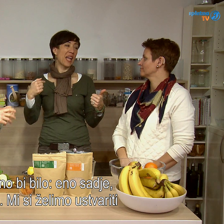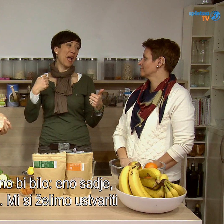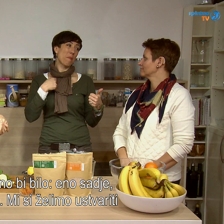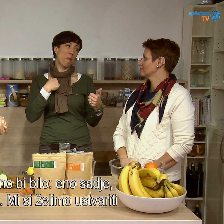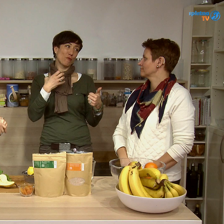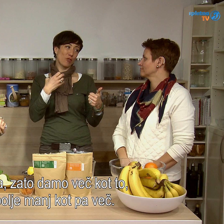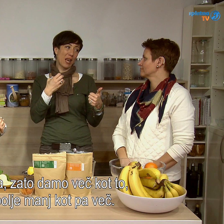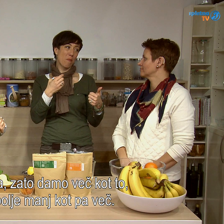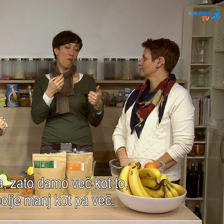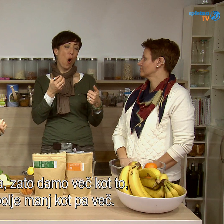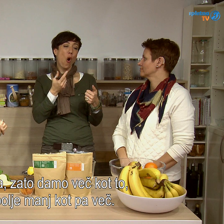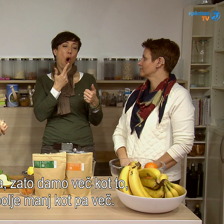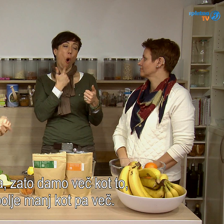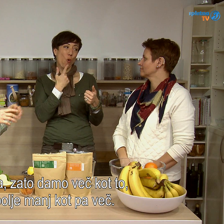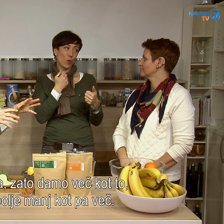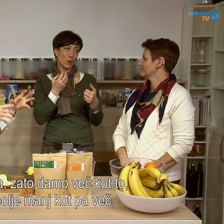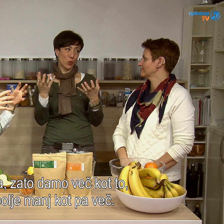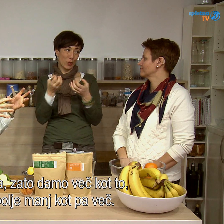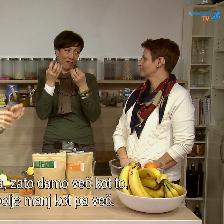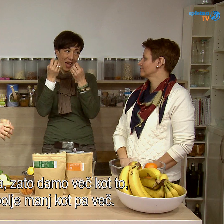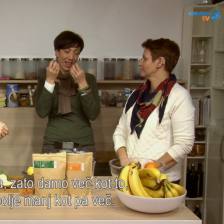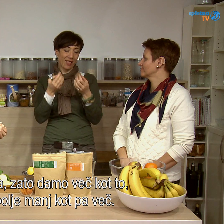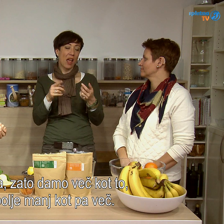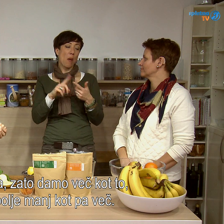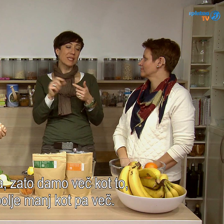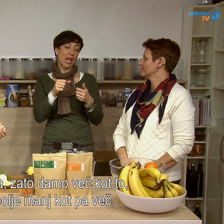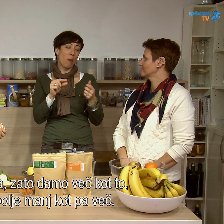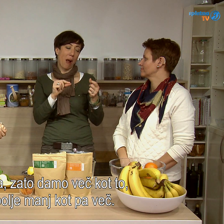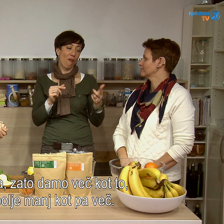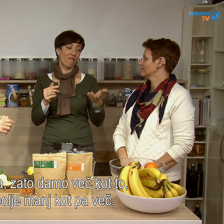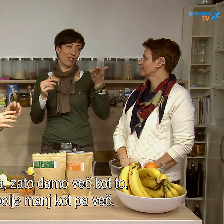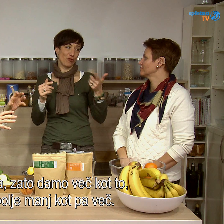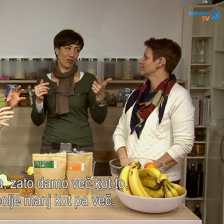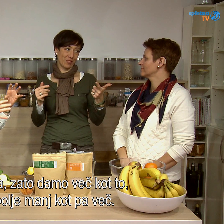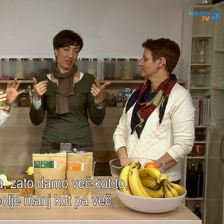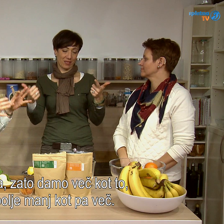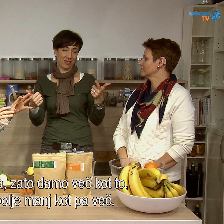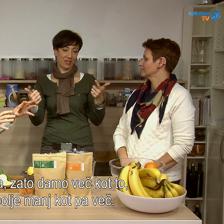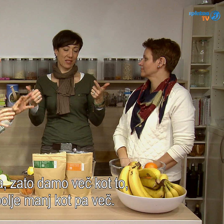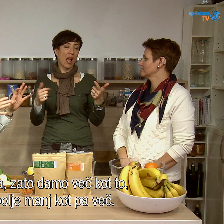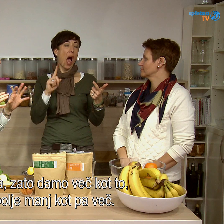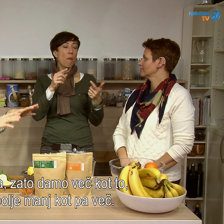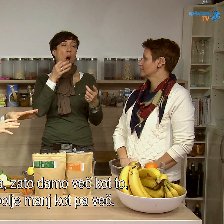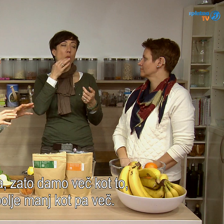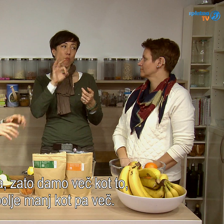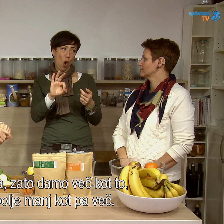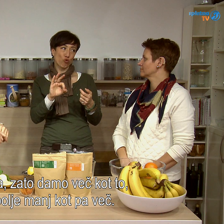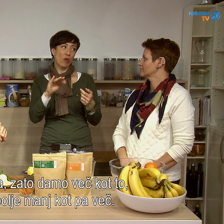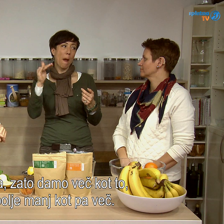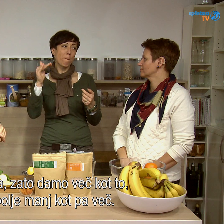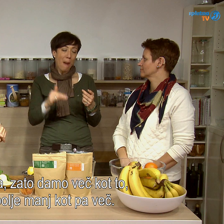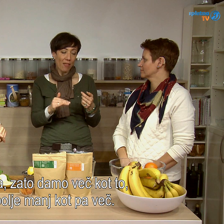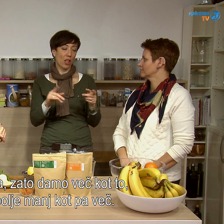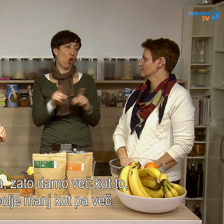želimo ustvarjati malo okuse, zaradi tega dodamo več kot to. Ampak boljš manj kot